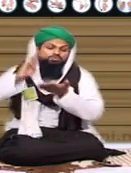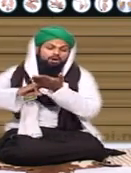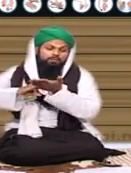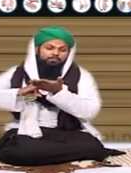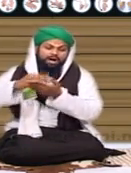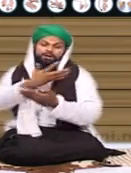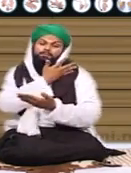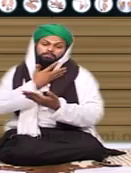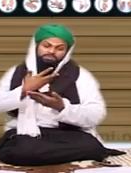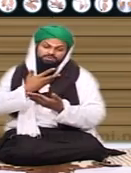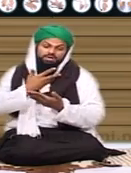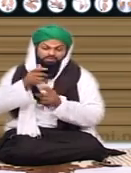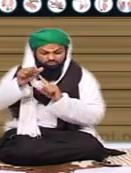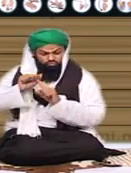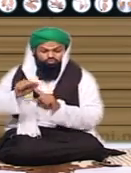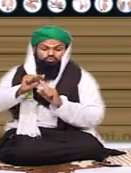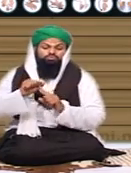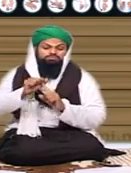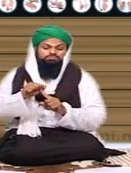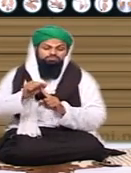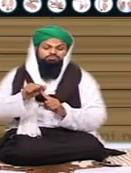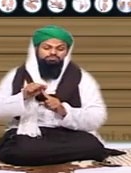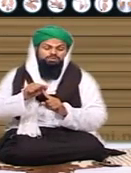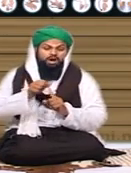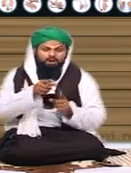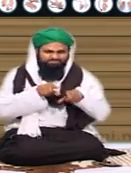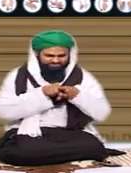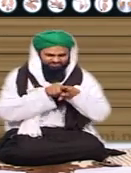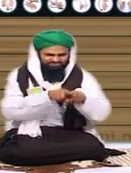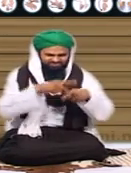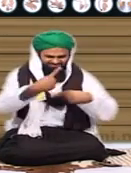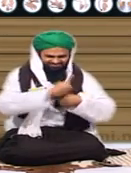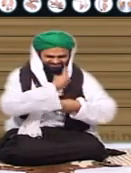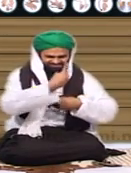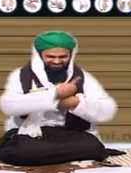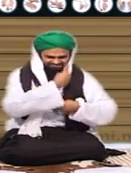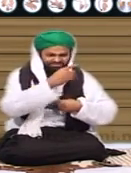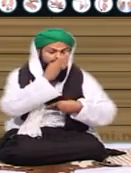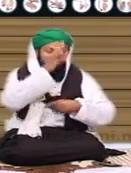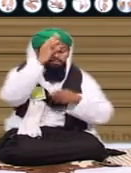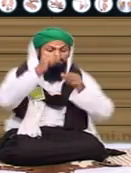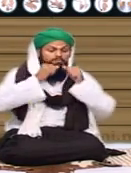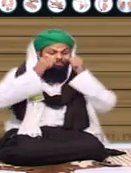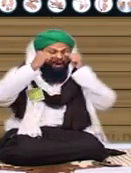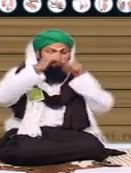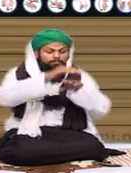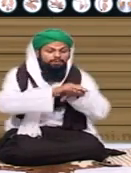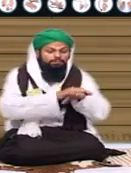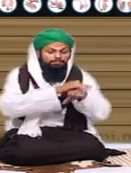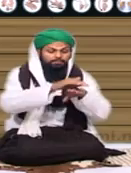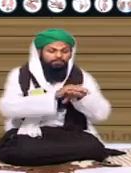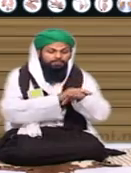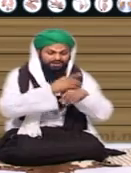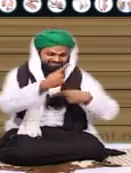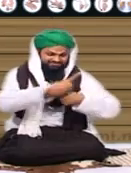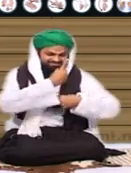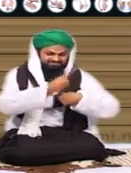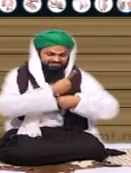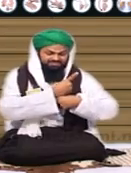آپ کیوں پسند نہیں کرتے کہ جس طرح آپ سنتیں سیکھتے ہیں, آپ کو سرکار کی محبت کا یہاں جام ملتا ہے, مدینے